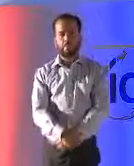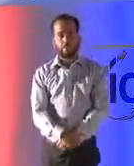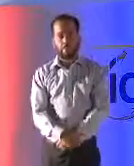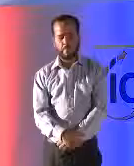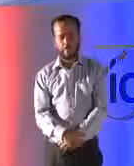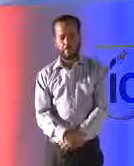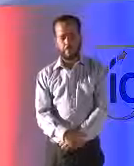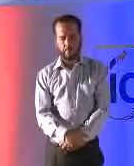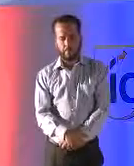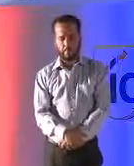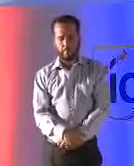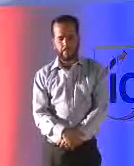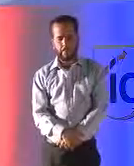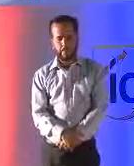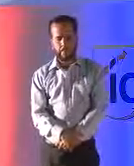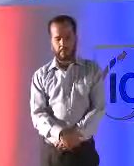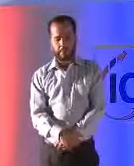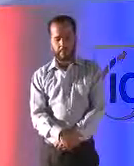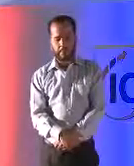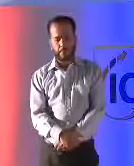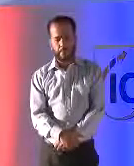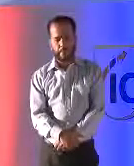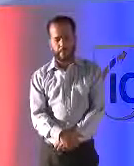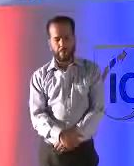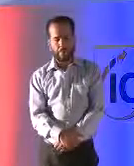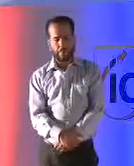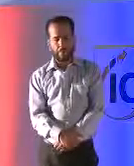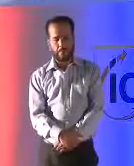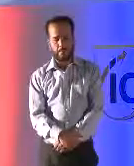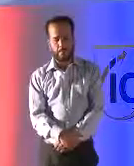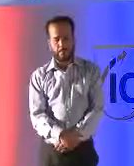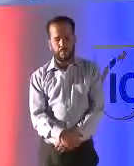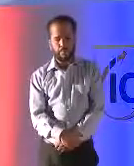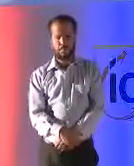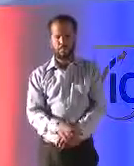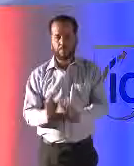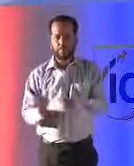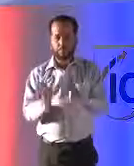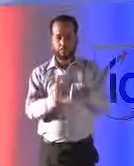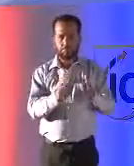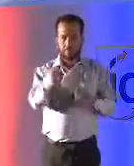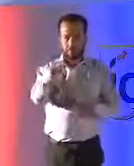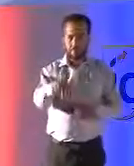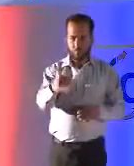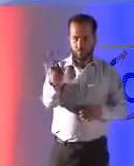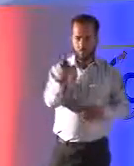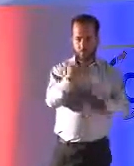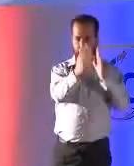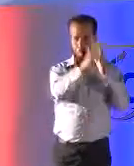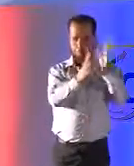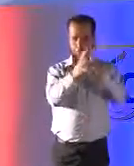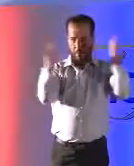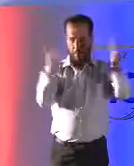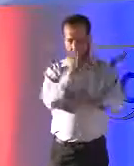with programs such as Oracle, Cisco and others? هناك برامج